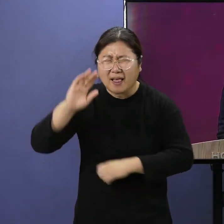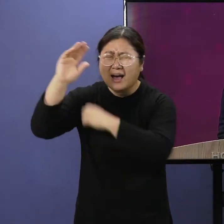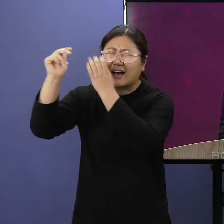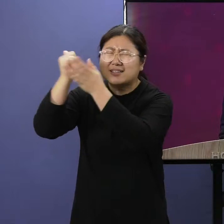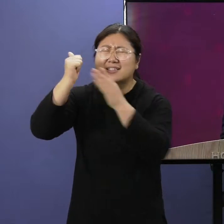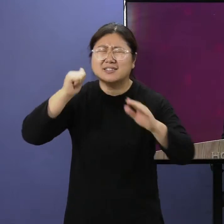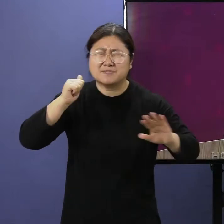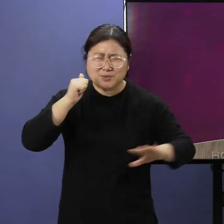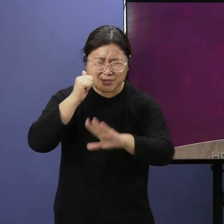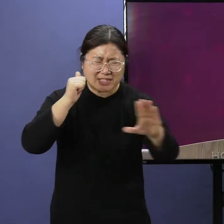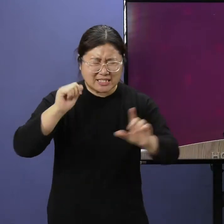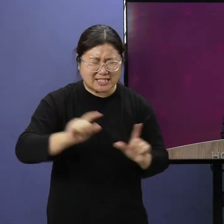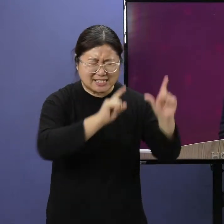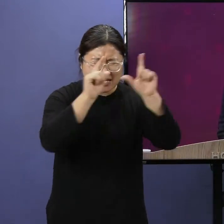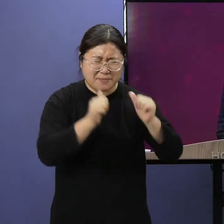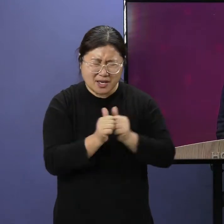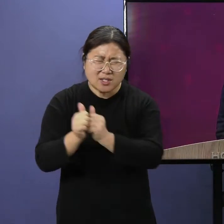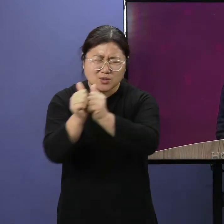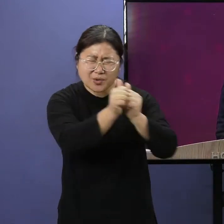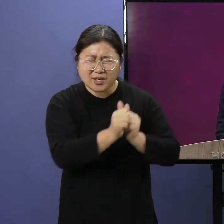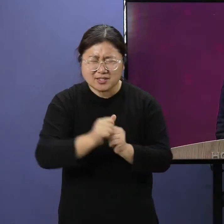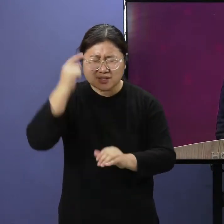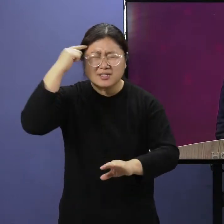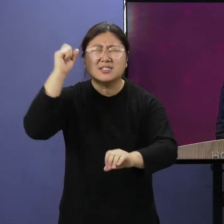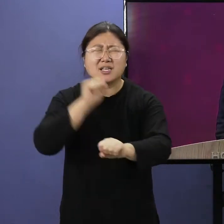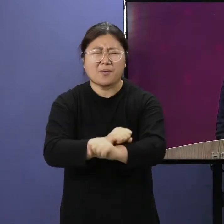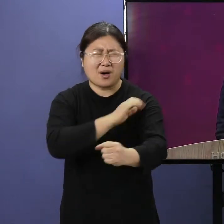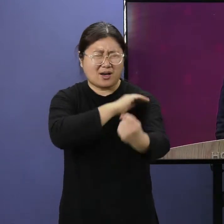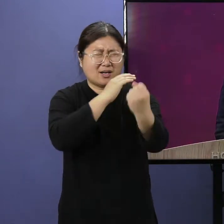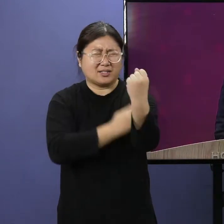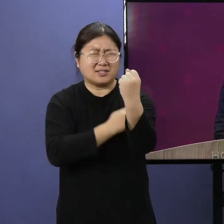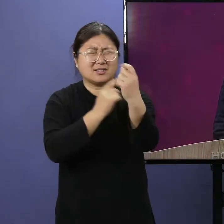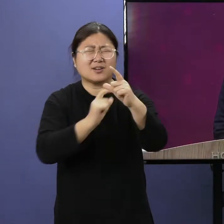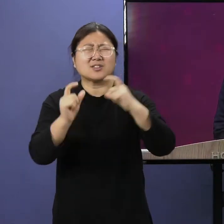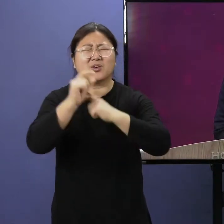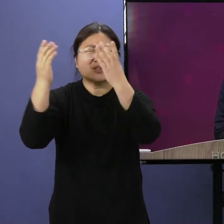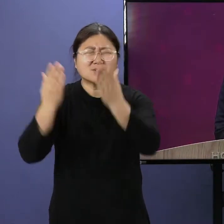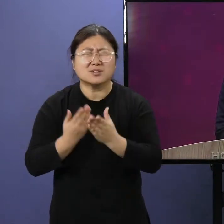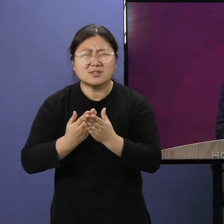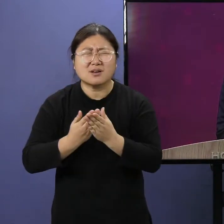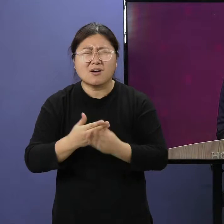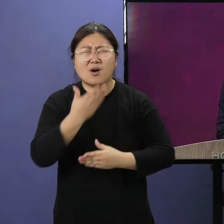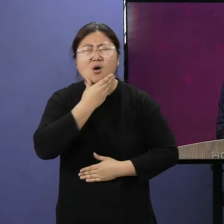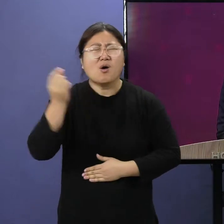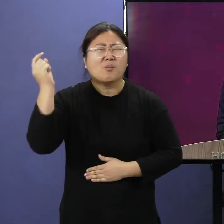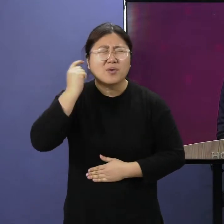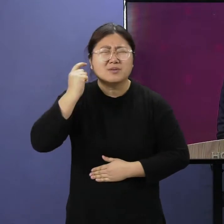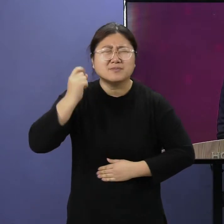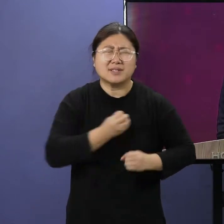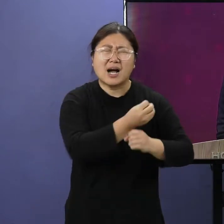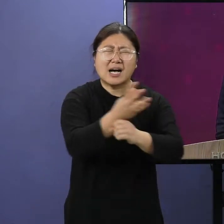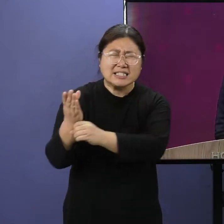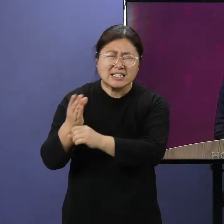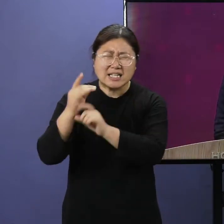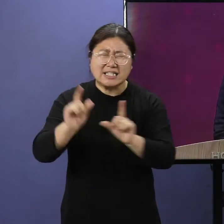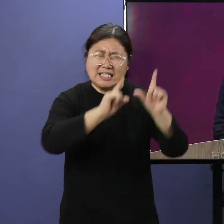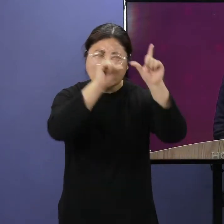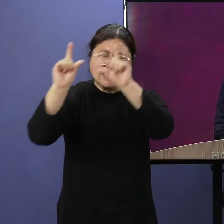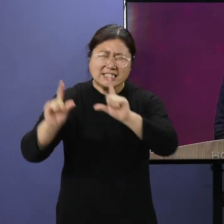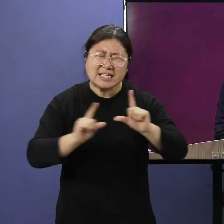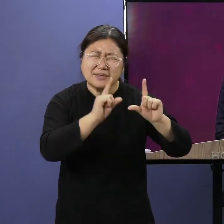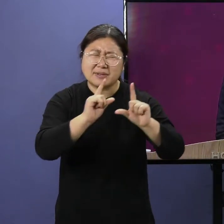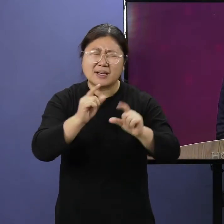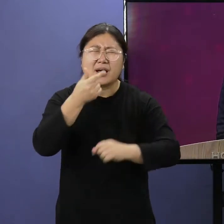동행하여 주시고 지혜와 능력을 더하여 주셔서 복음을 증거하고 전하는데 부족함이 없도록 인도하여 주시기를